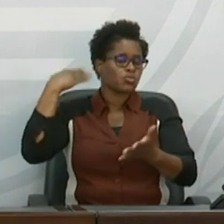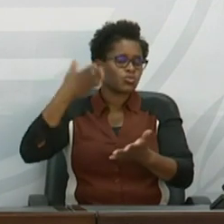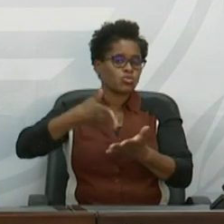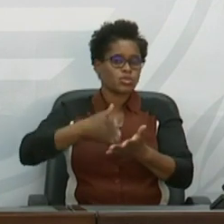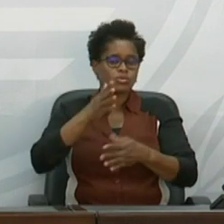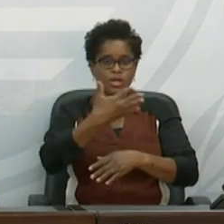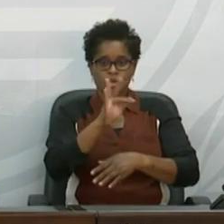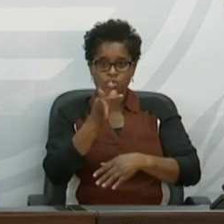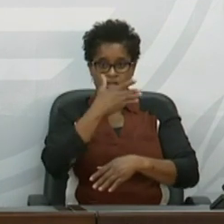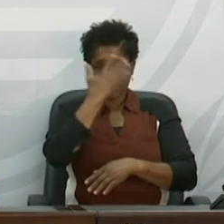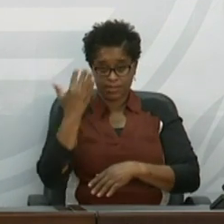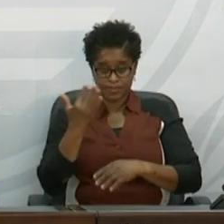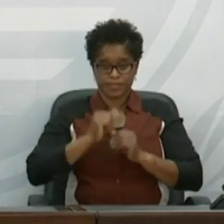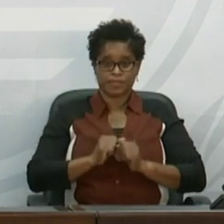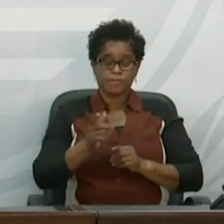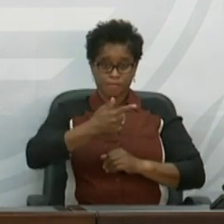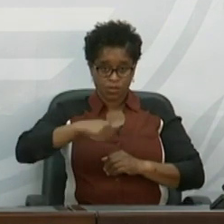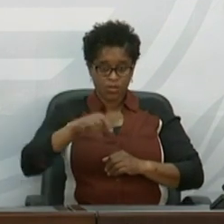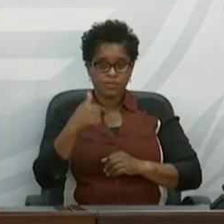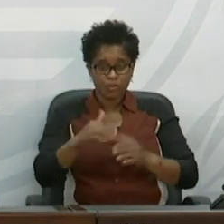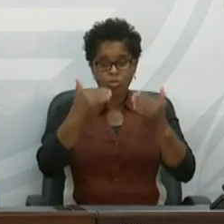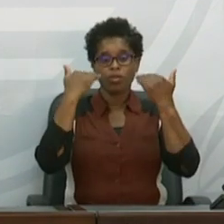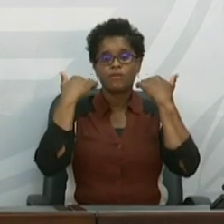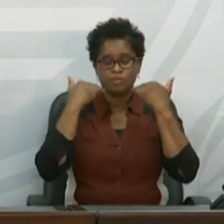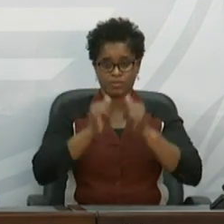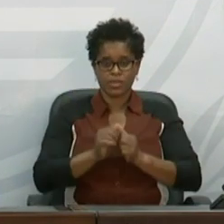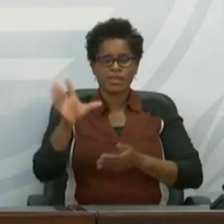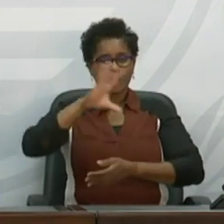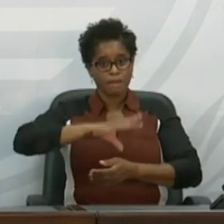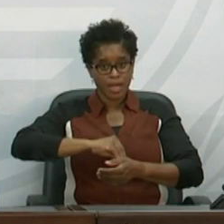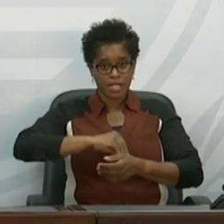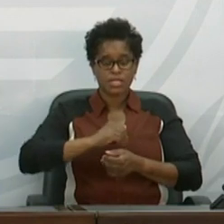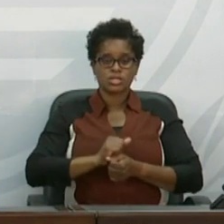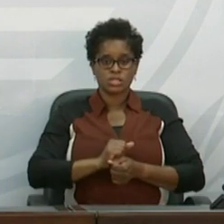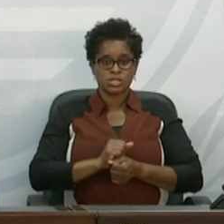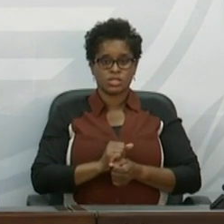dias. Nós tivemos o conhecimento de mais